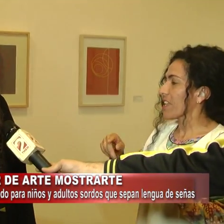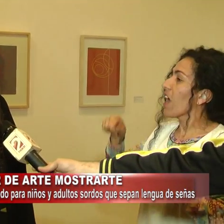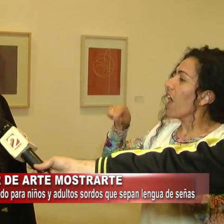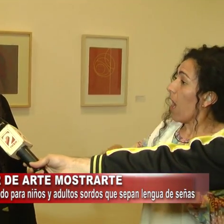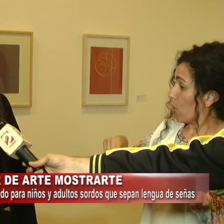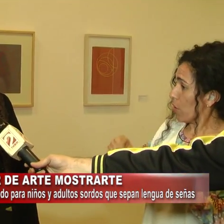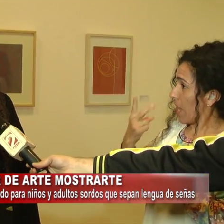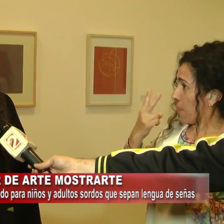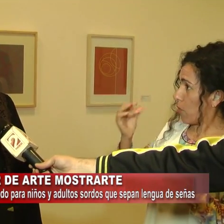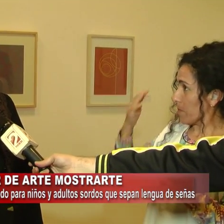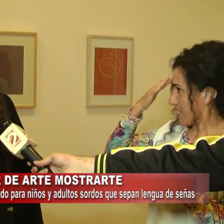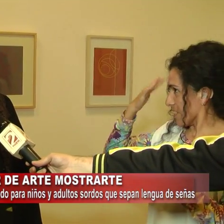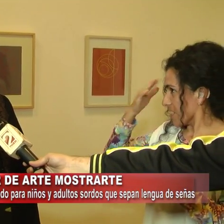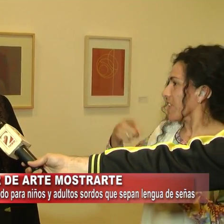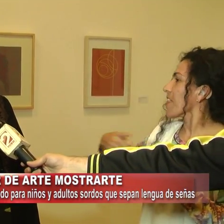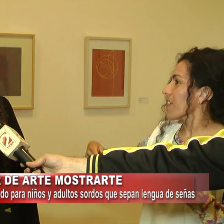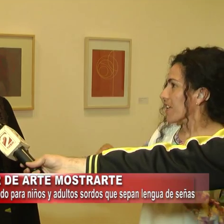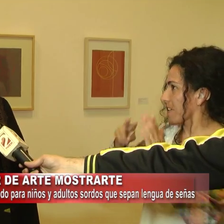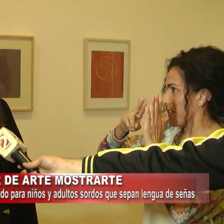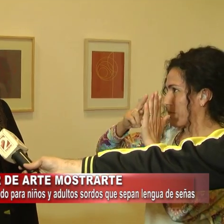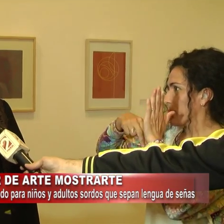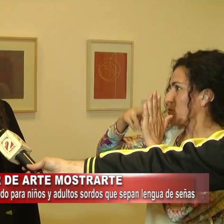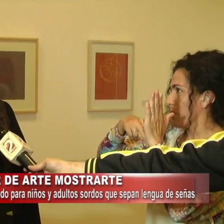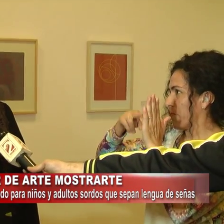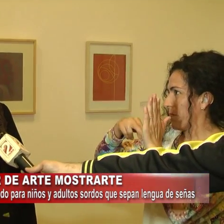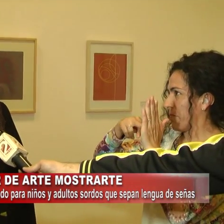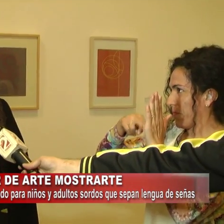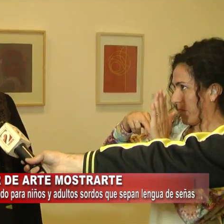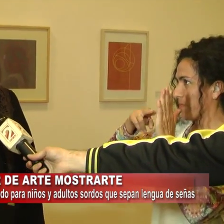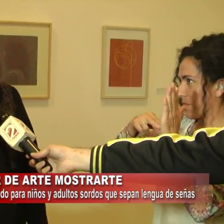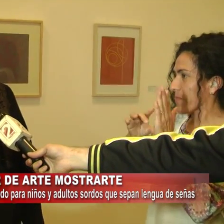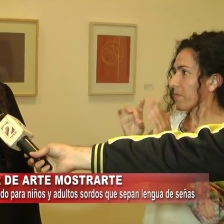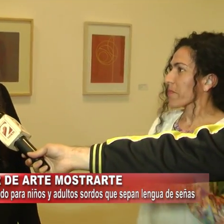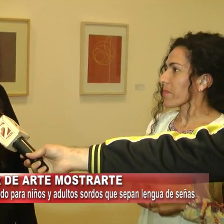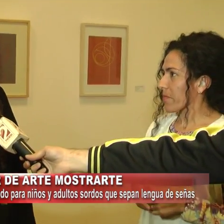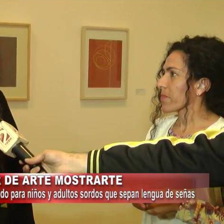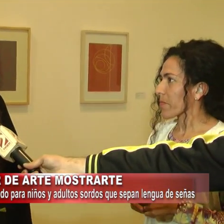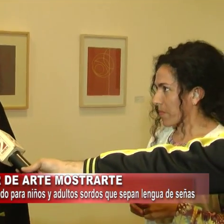año, en el 2015, es solo de pintura, exclusivamente de pintura.